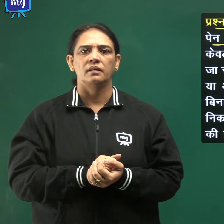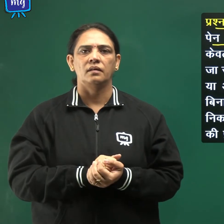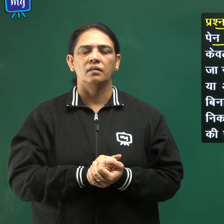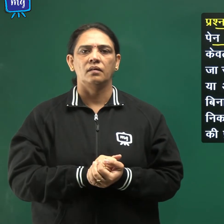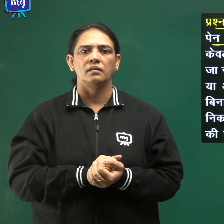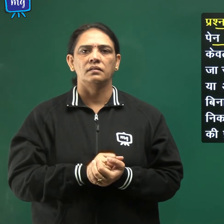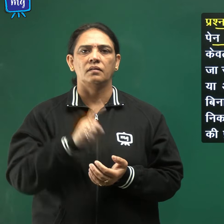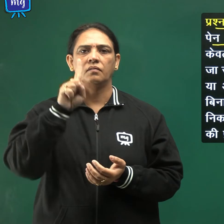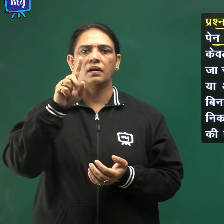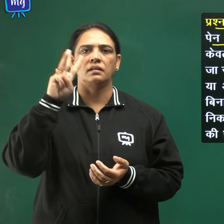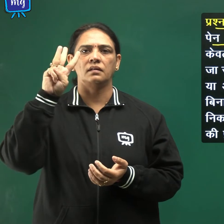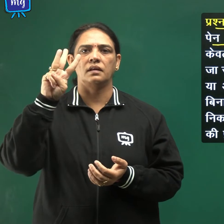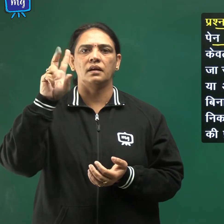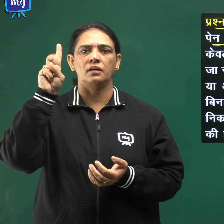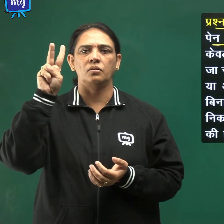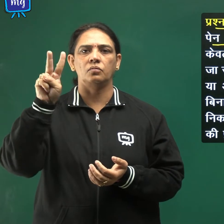में 132